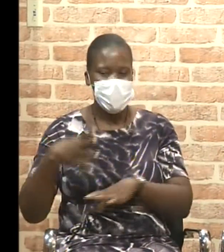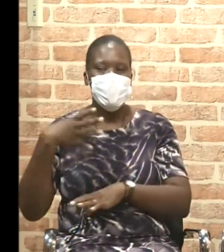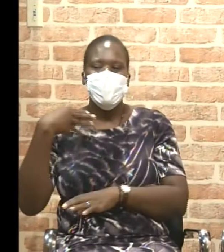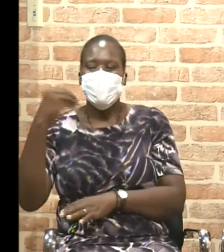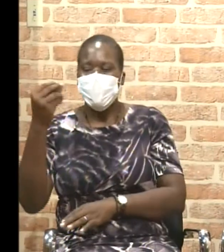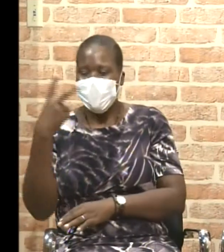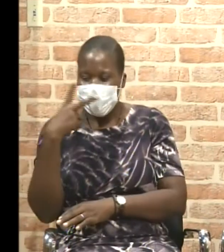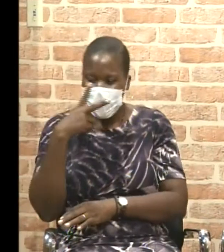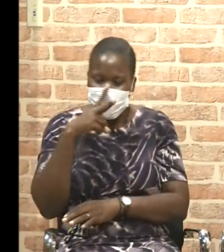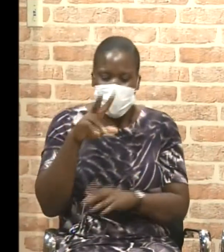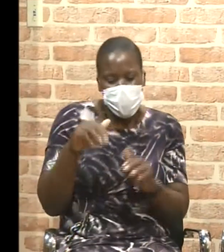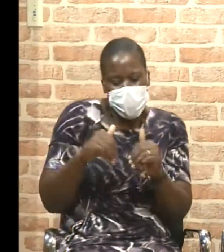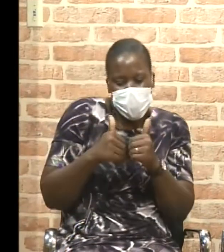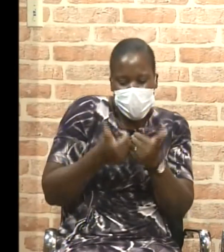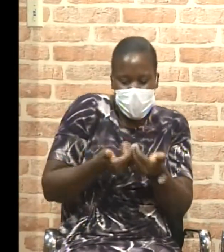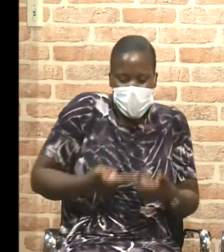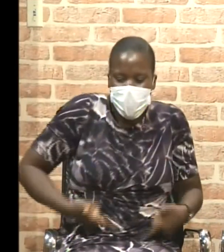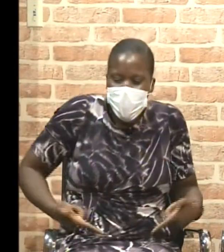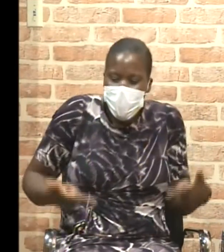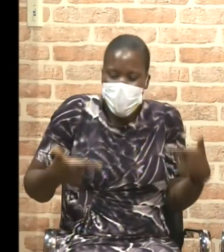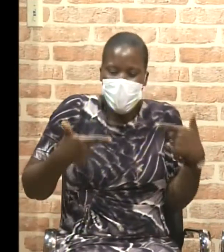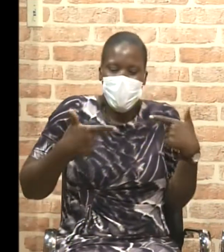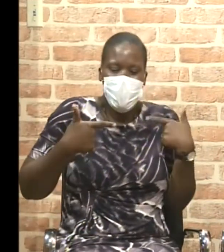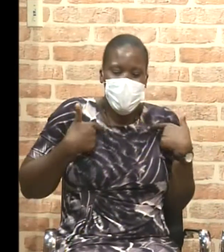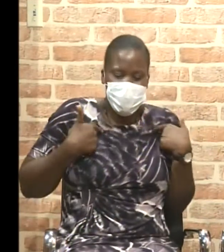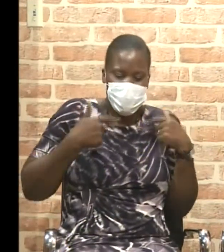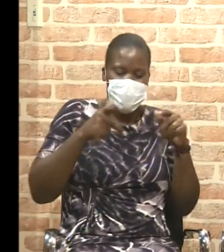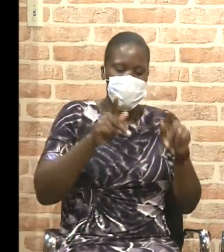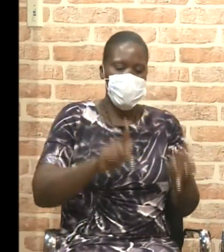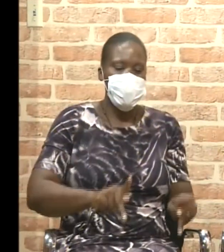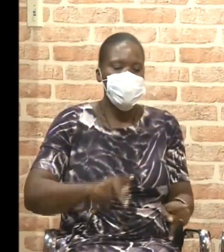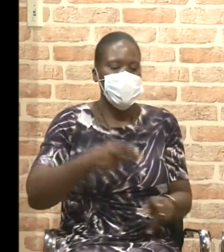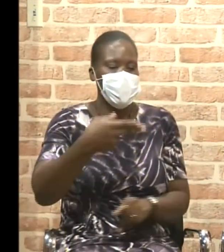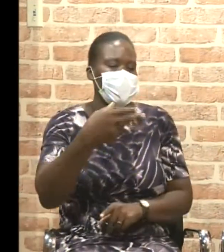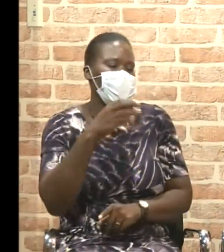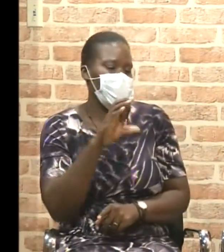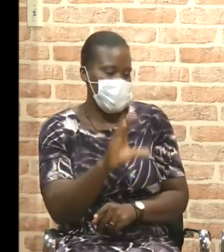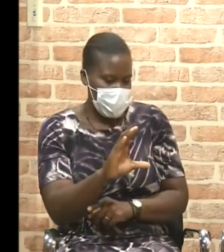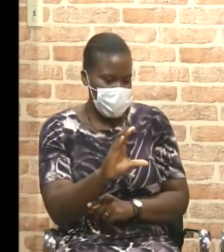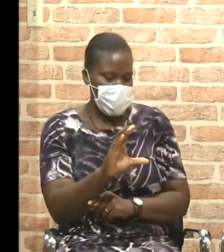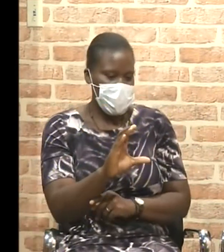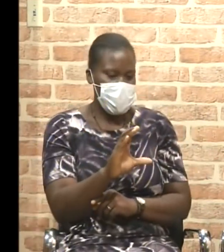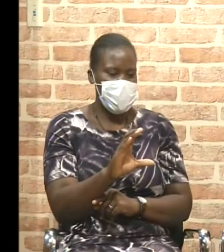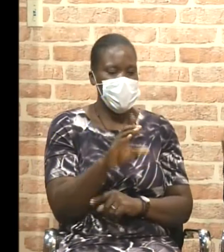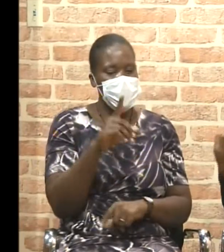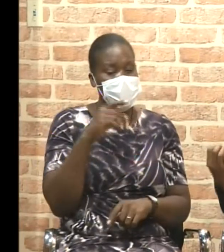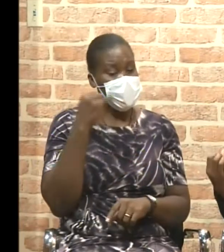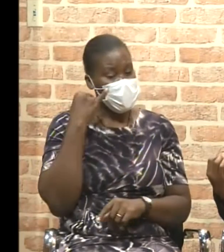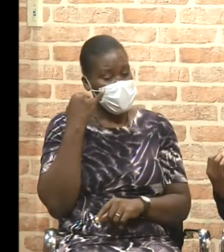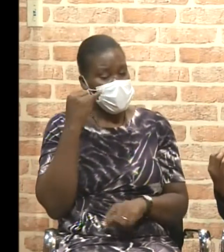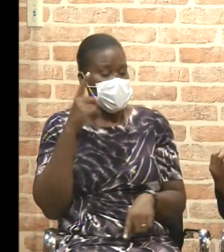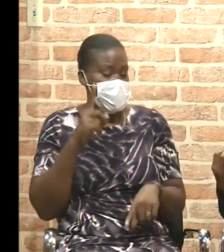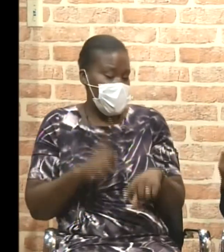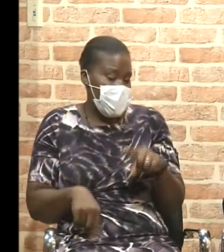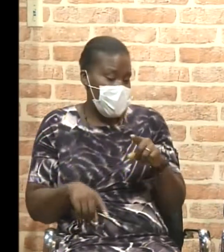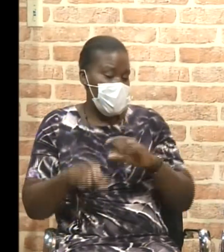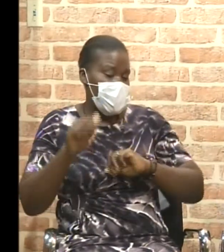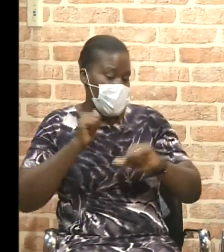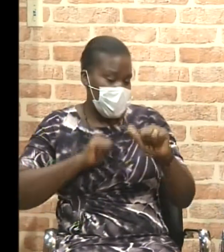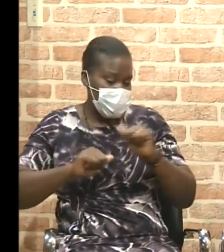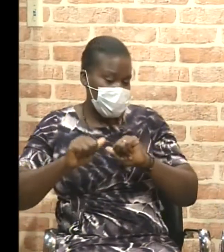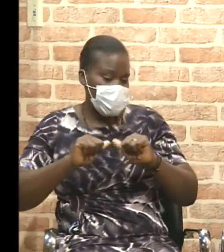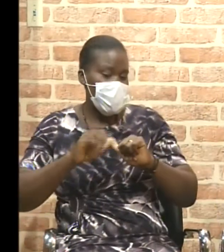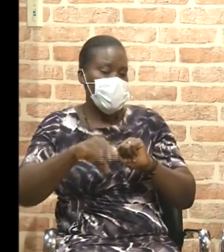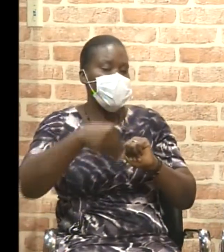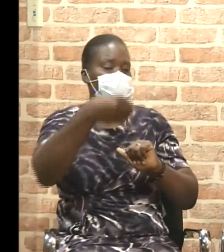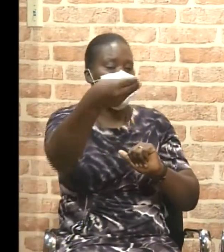regarder comment la situation est, et puis nous-mêmes, côté que nous n'avons pas agir directement et que nous faisons des recommandations pour que justement